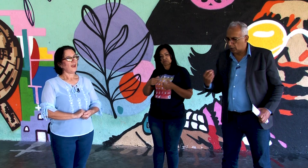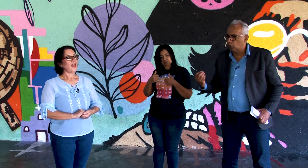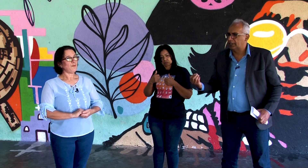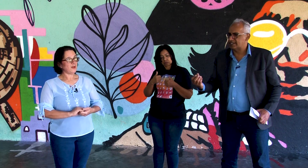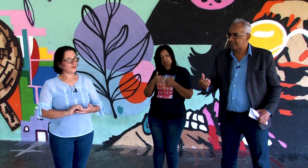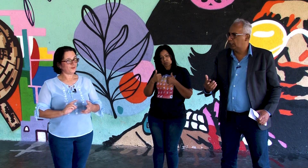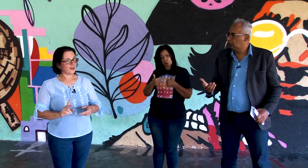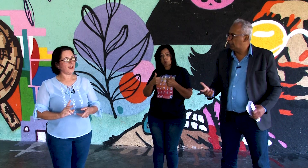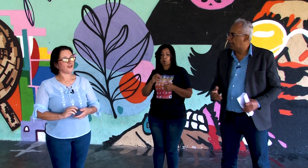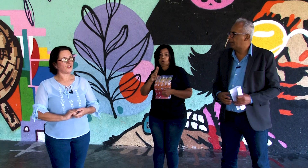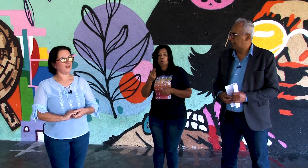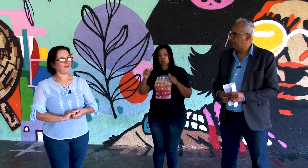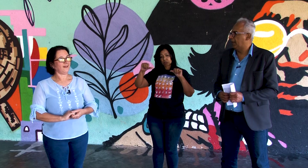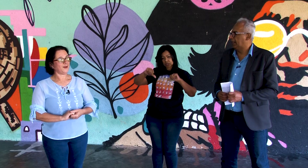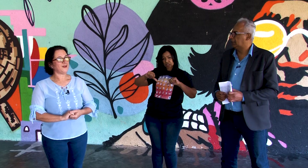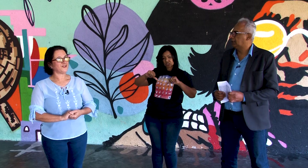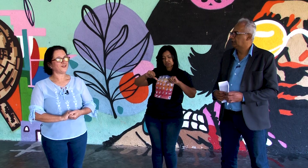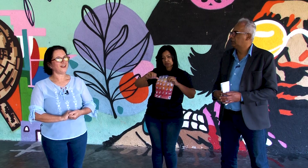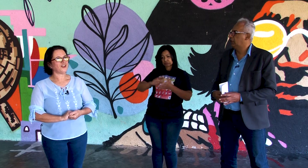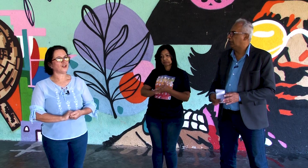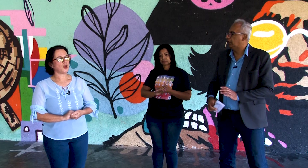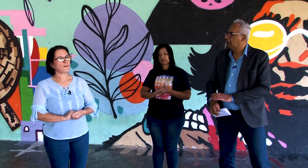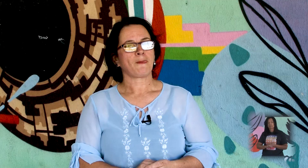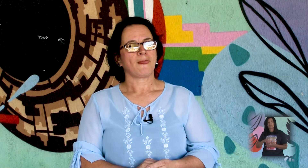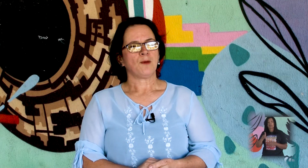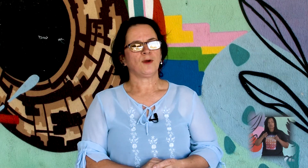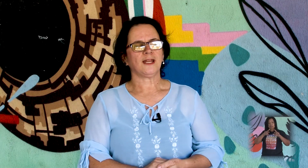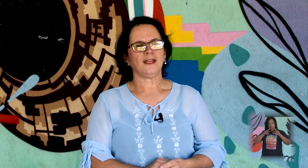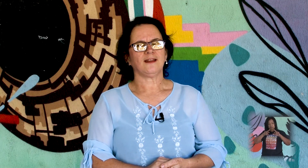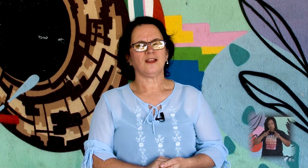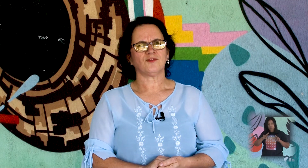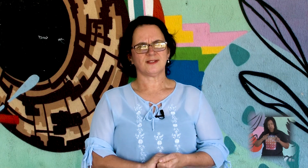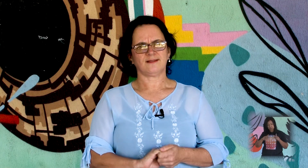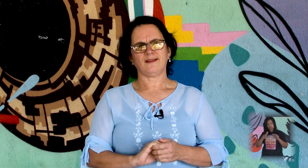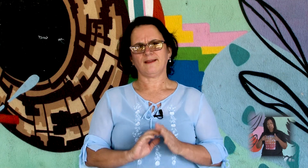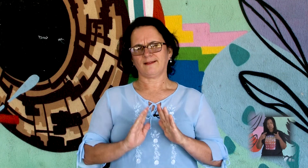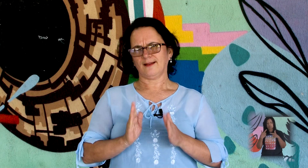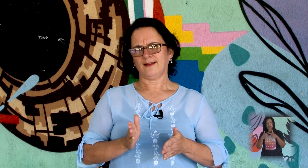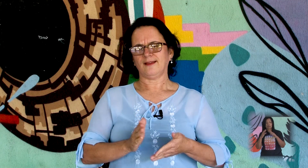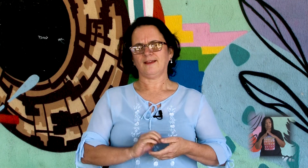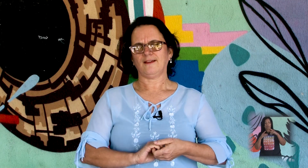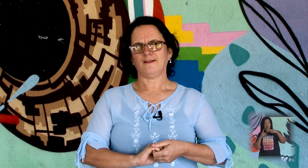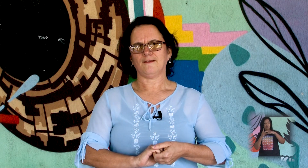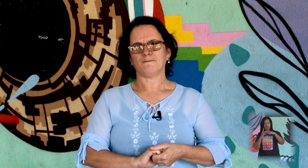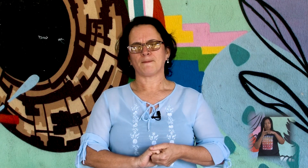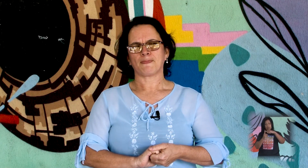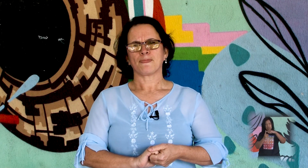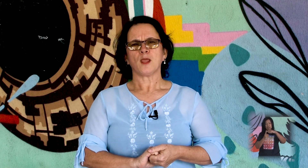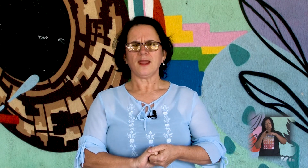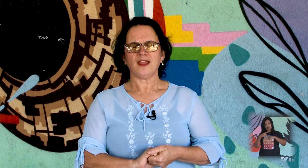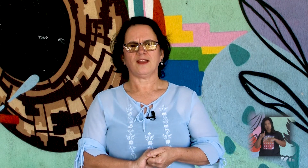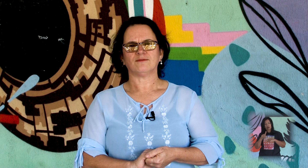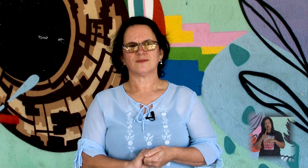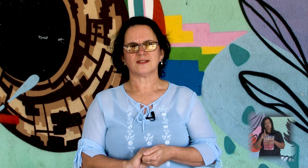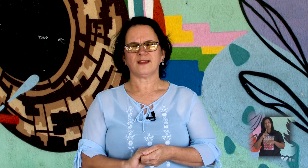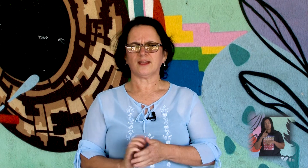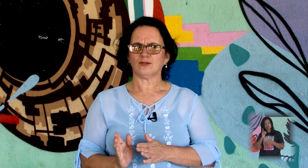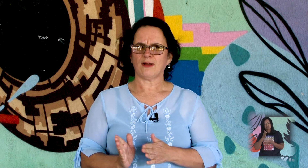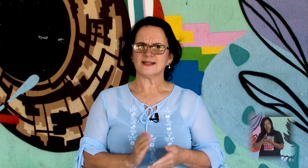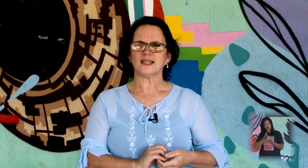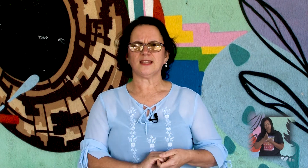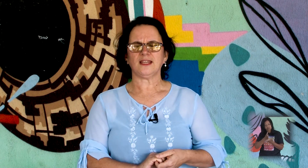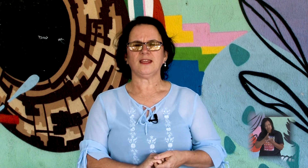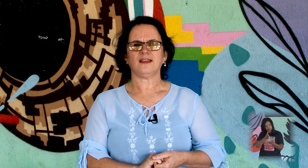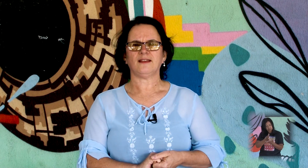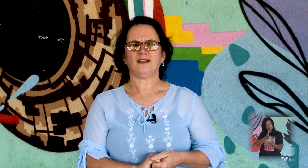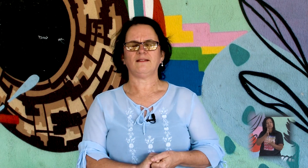do que está acontecendo. É bem diferente, né? Diferente? É bem diferente, Sim. né? Porque na igreja você tem aquele... É um rito, né? você tem aquilo